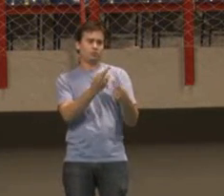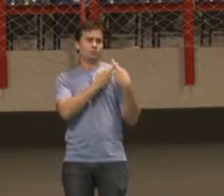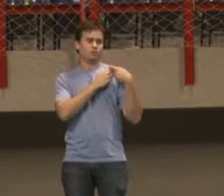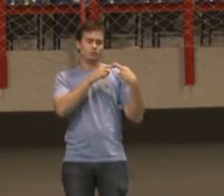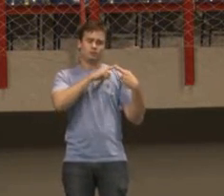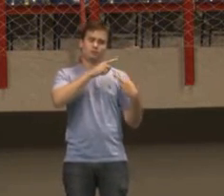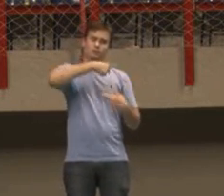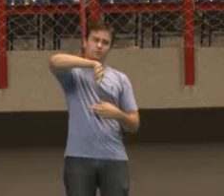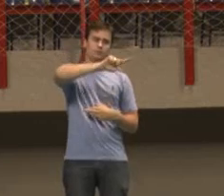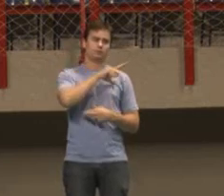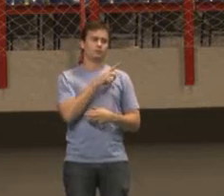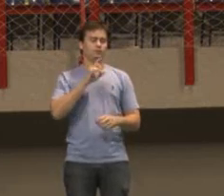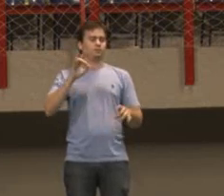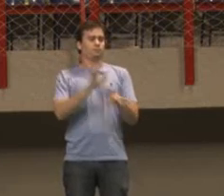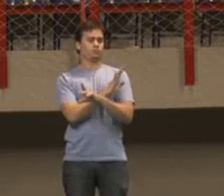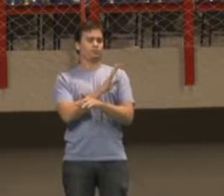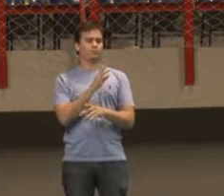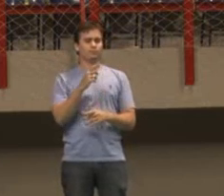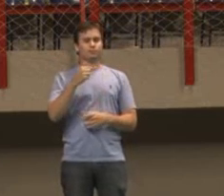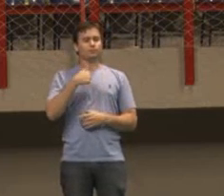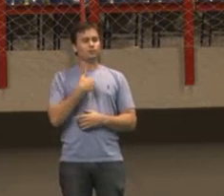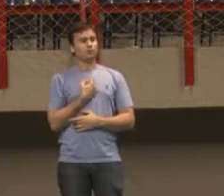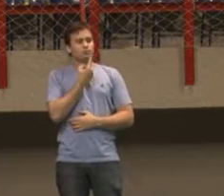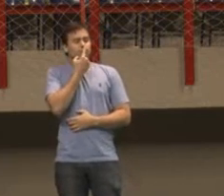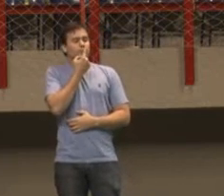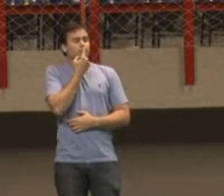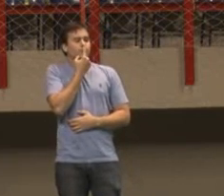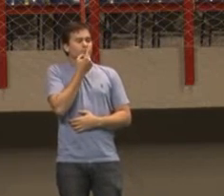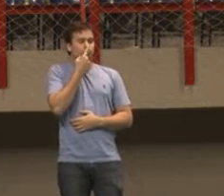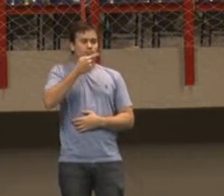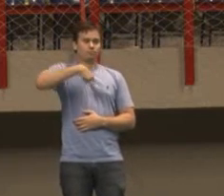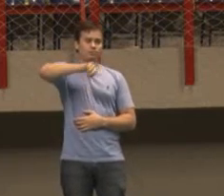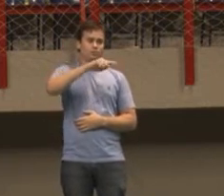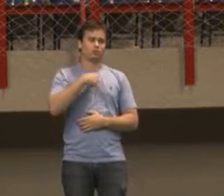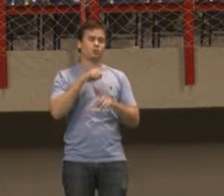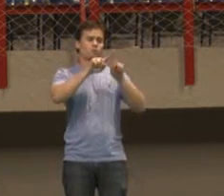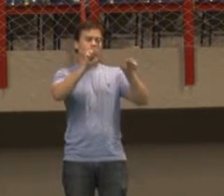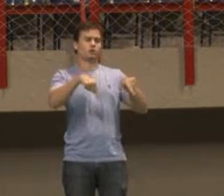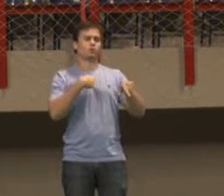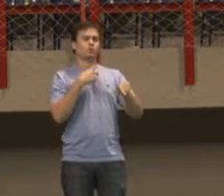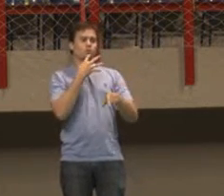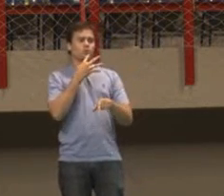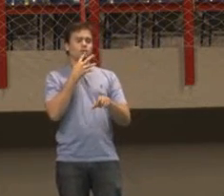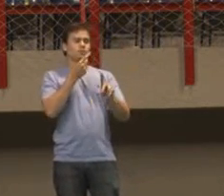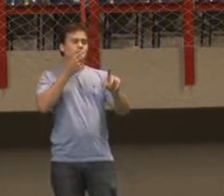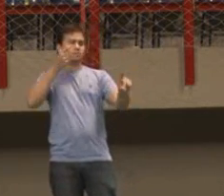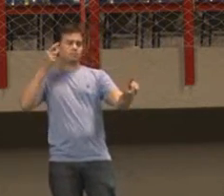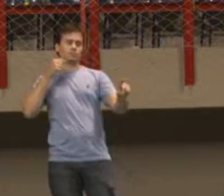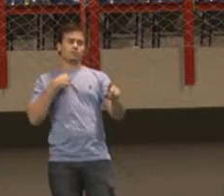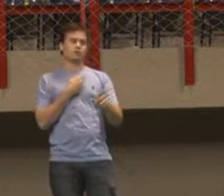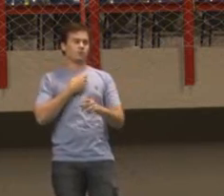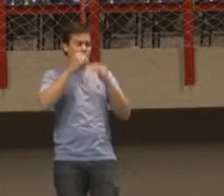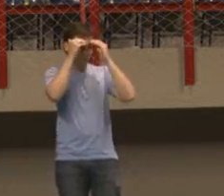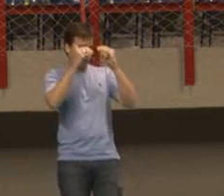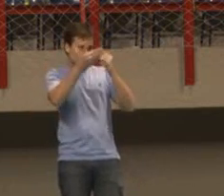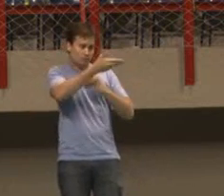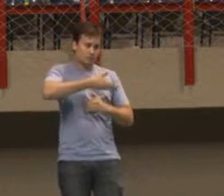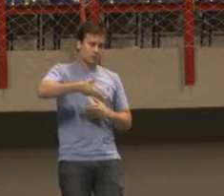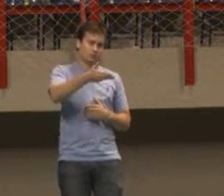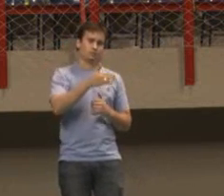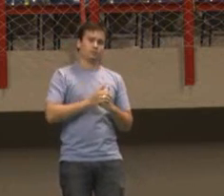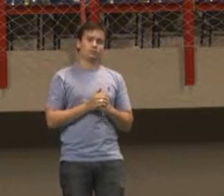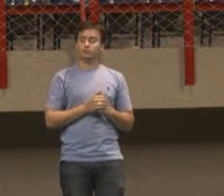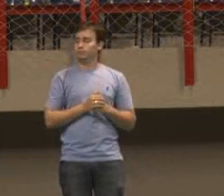responsabilidade. Eu tenho uma simpatia muito grande por vocês. Eu conheço esse projeto há muito tempo. Eu tenho uma simpatia, um respeito muito grande por